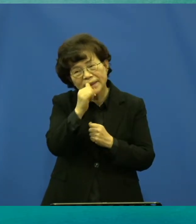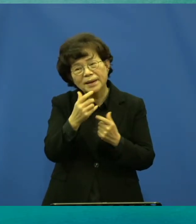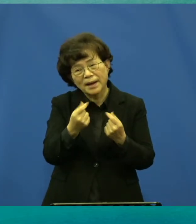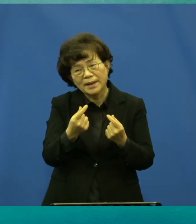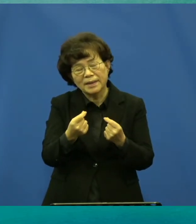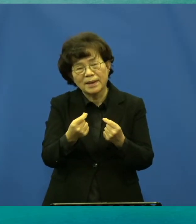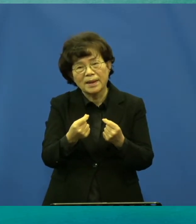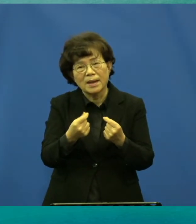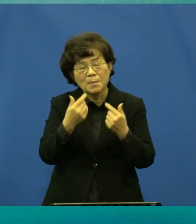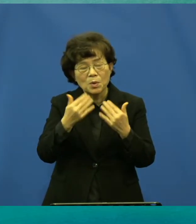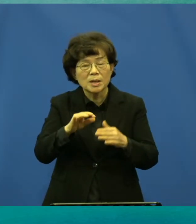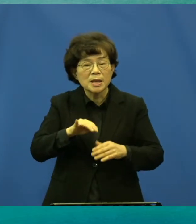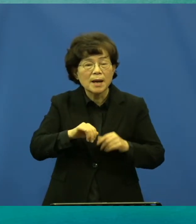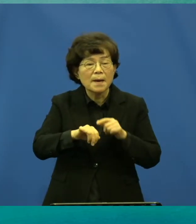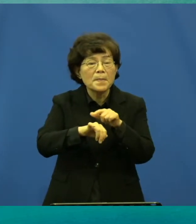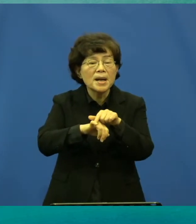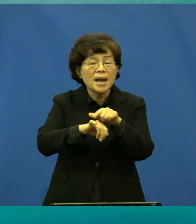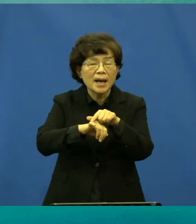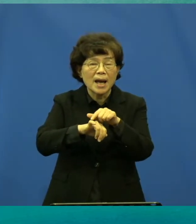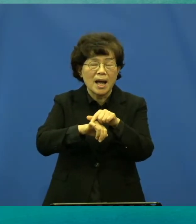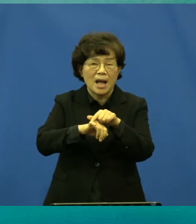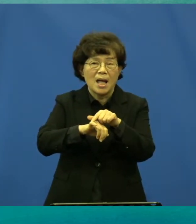분명한 것은 그 벌레가